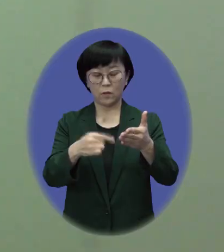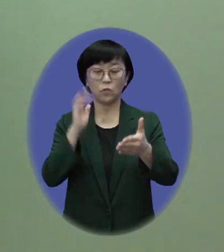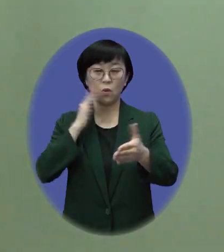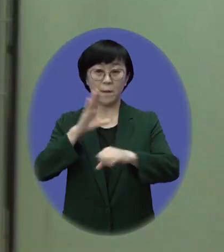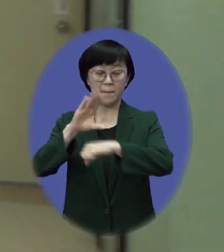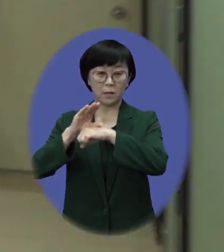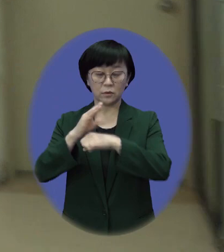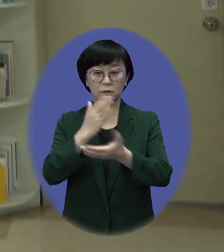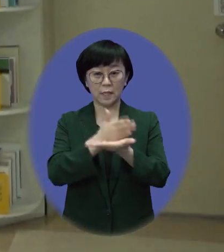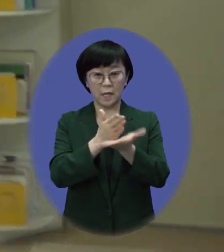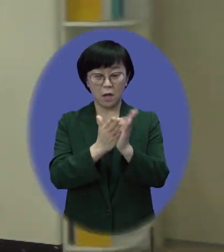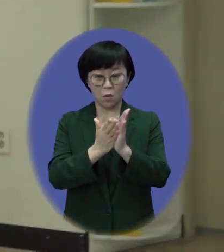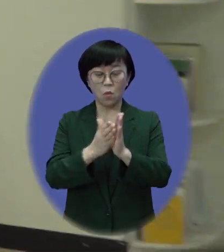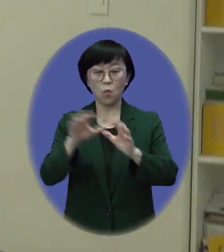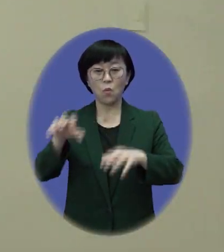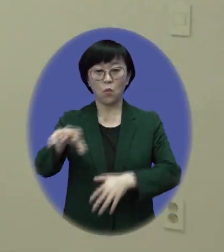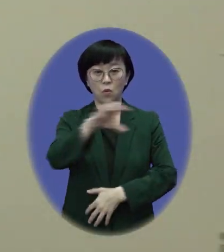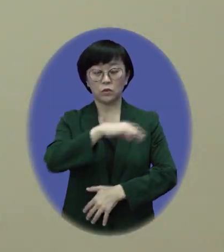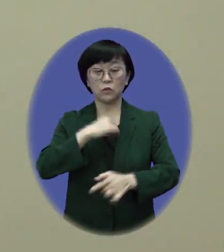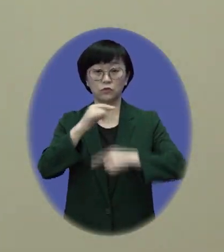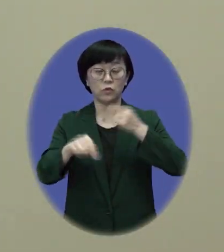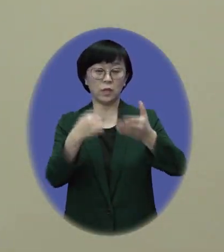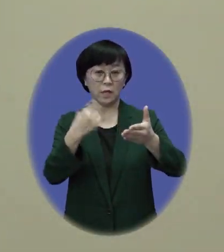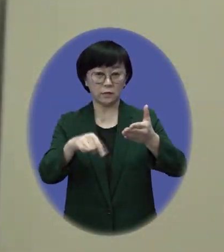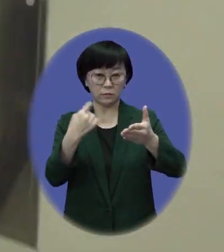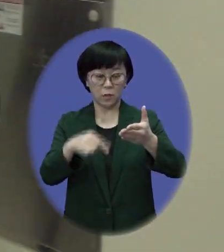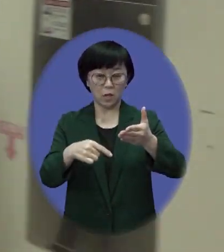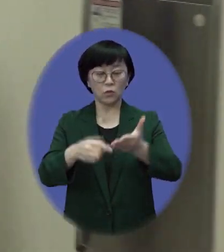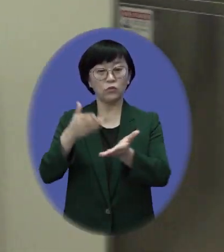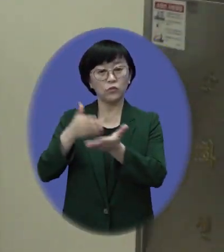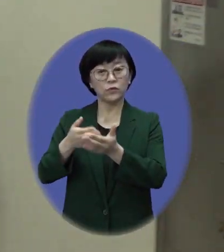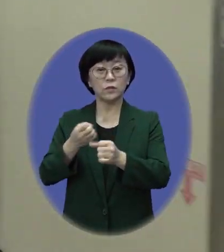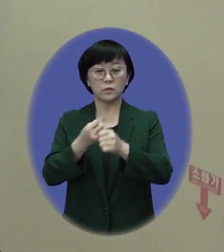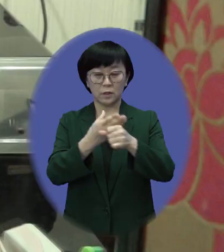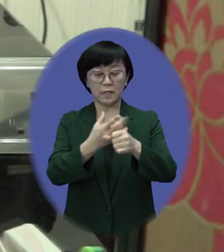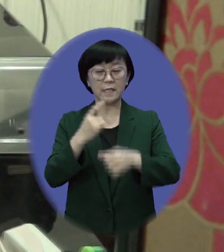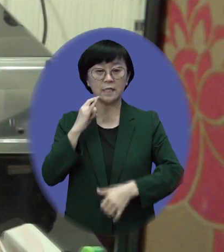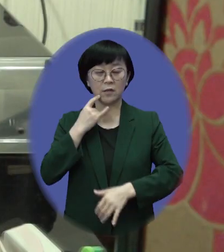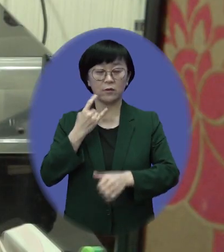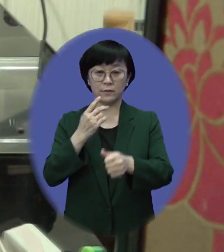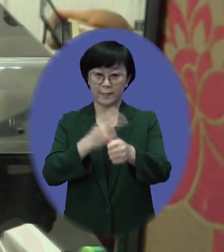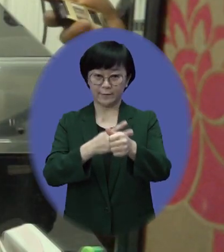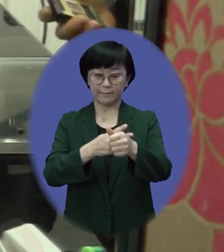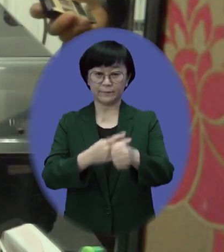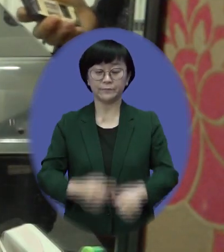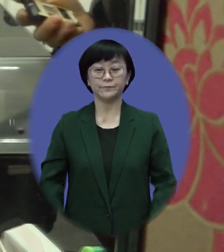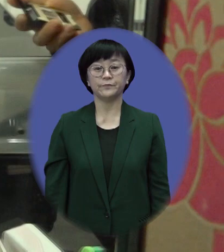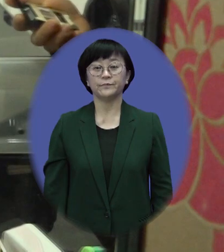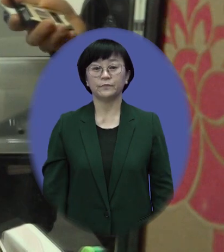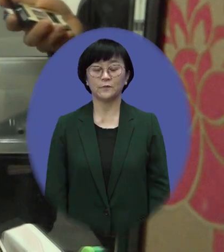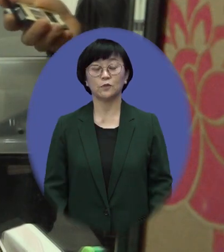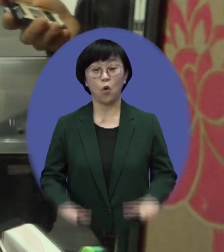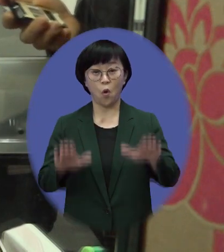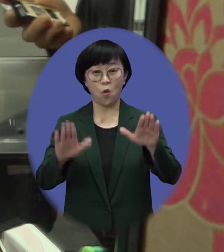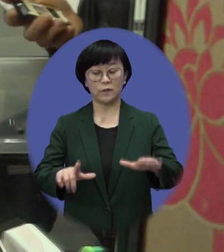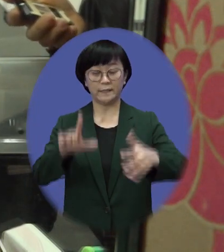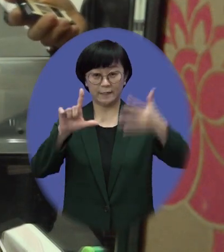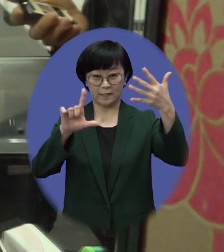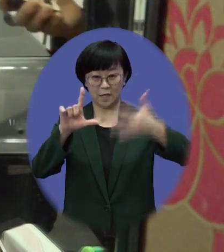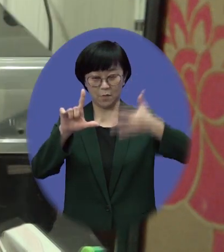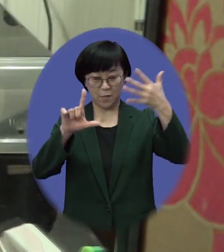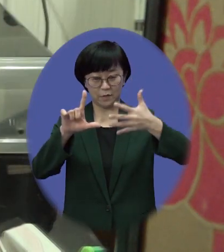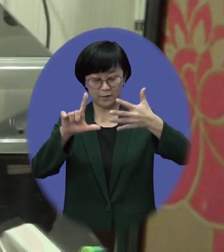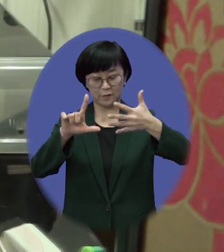등 다양한 곳에서 수어를 가르치거나 수어를 통해 농인들에게 소식을 전달하는 이은영 강사. 오늘은